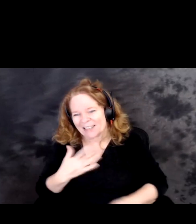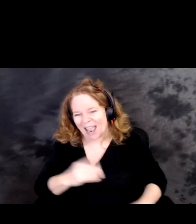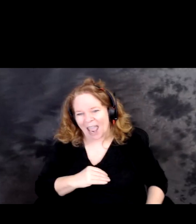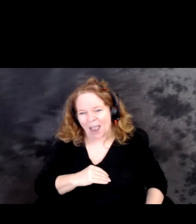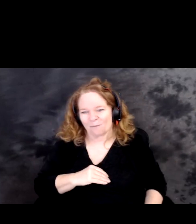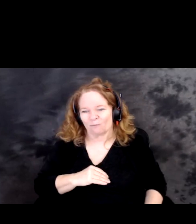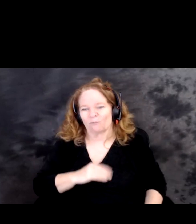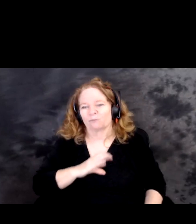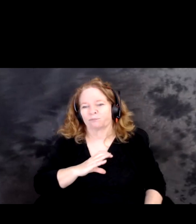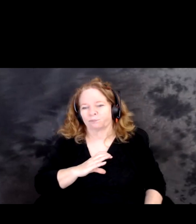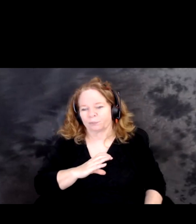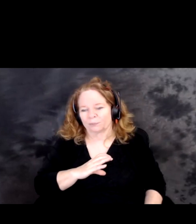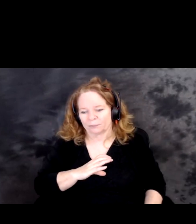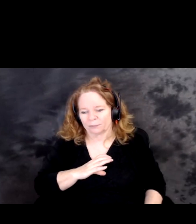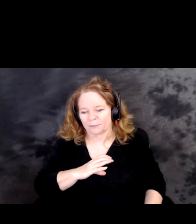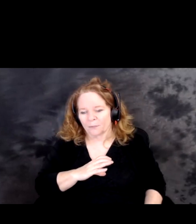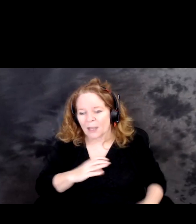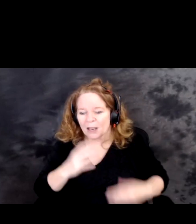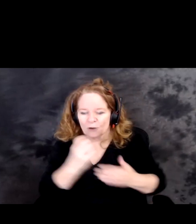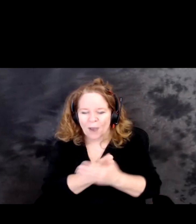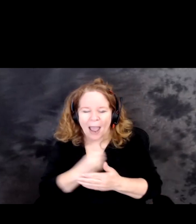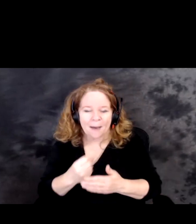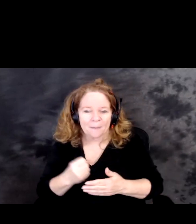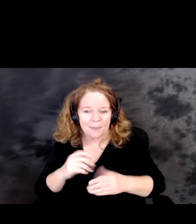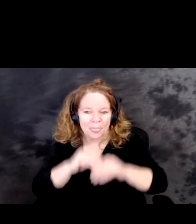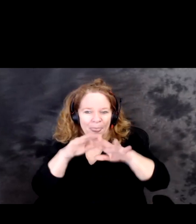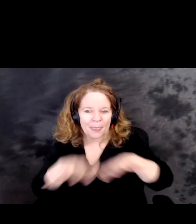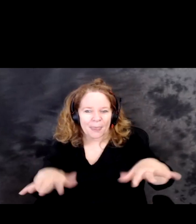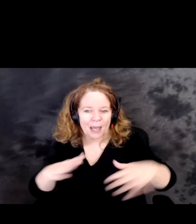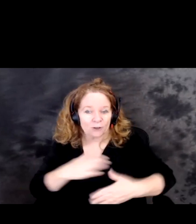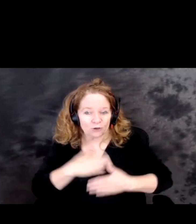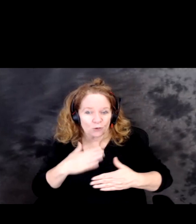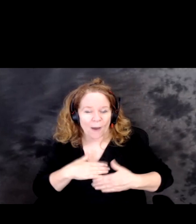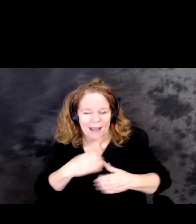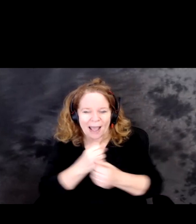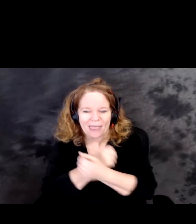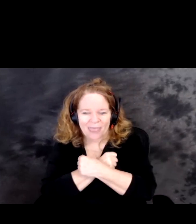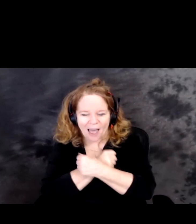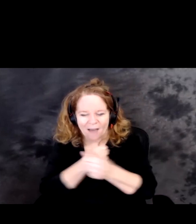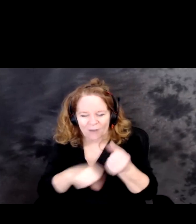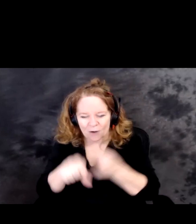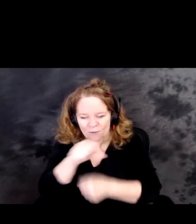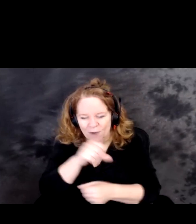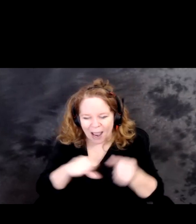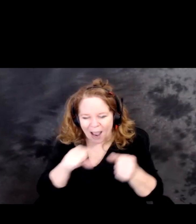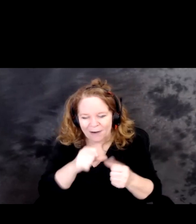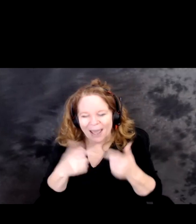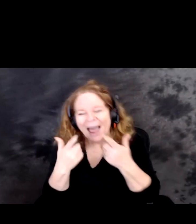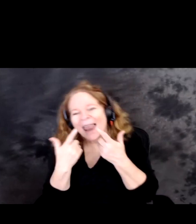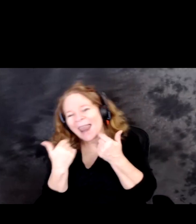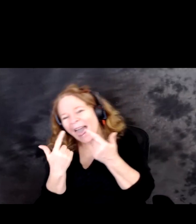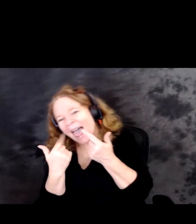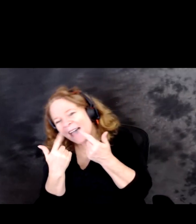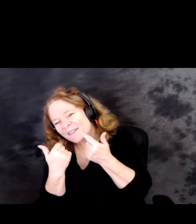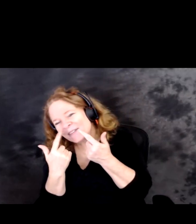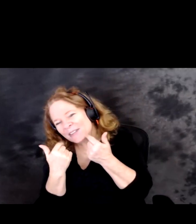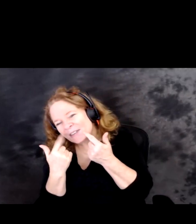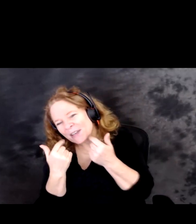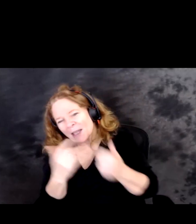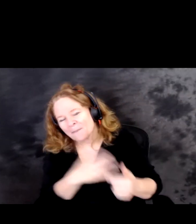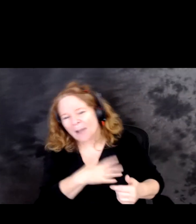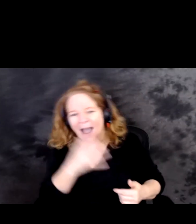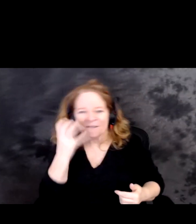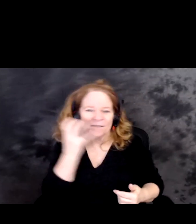día. Así que compartan la alegría haciendo sonreír, ya que